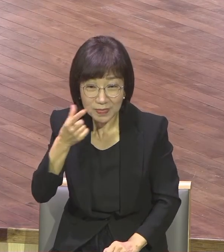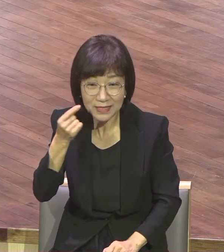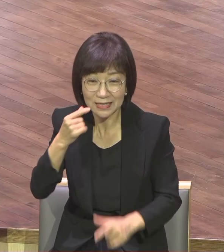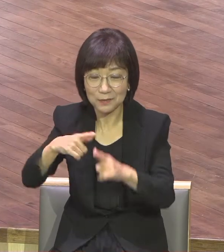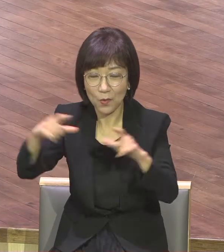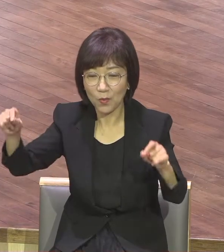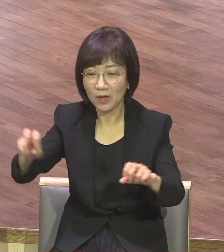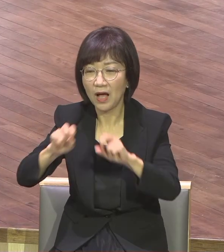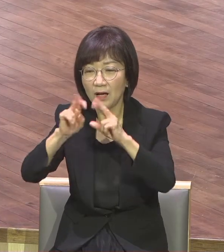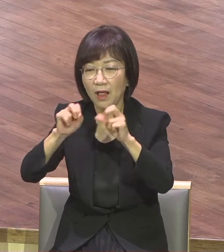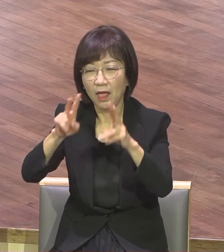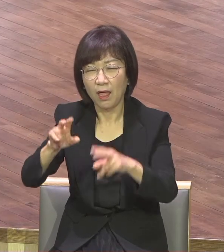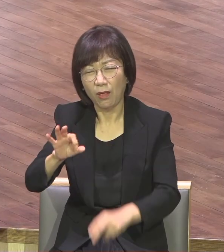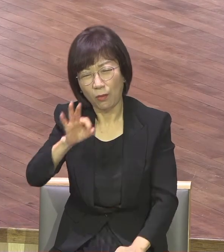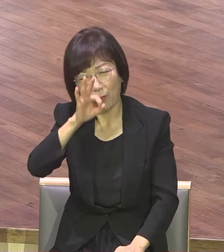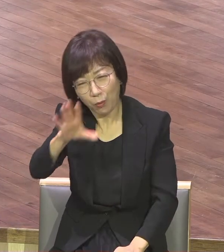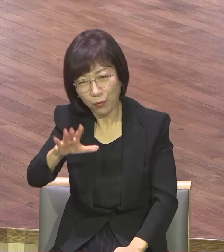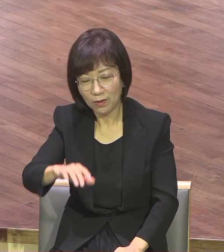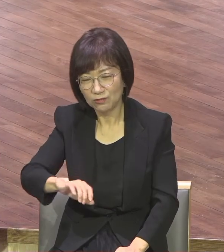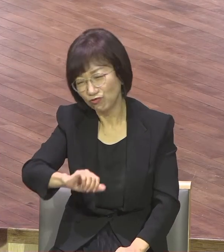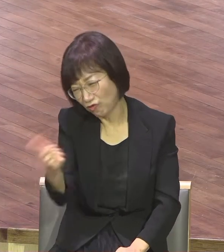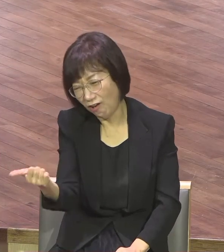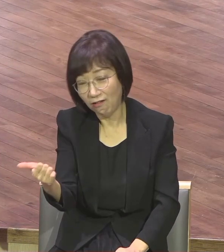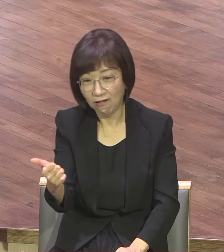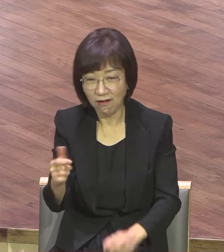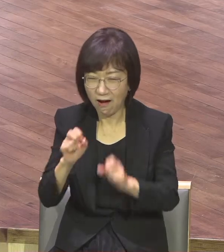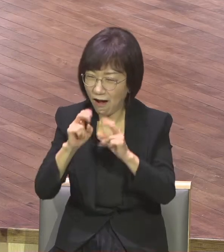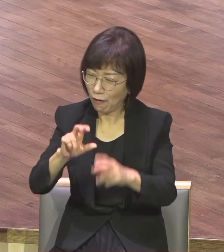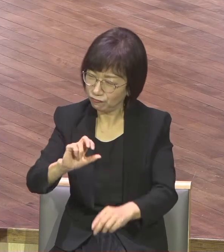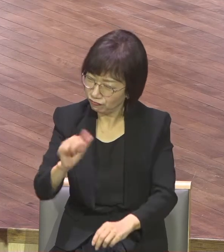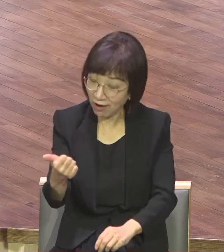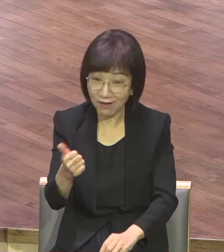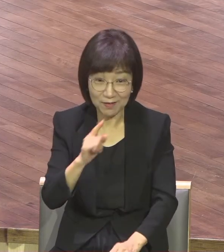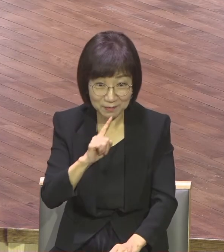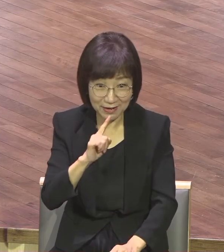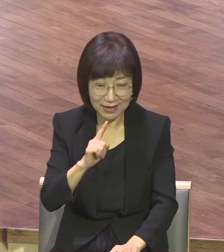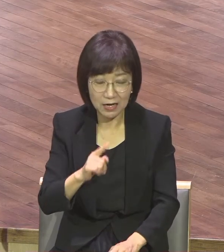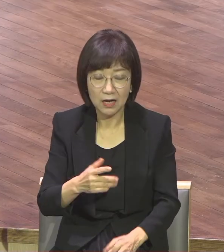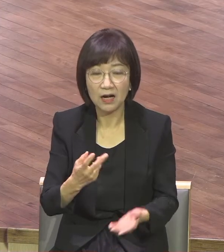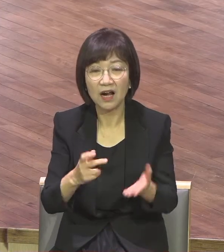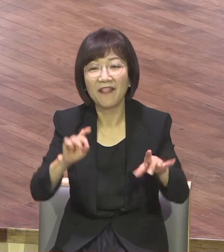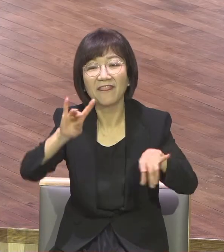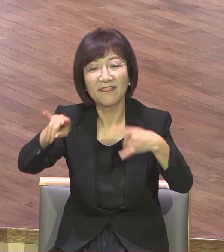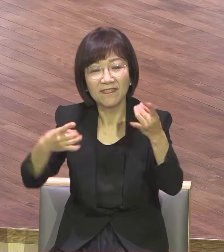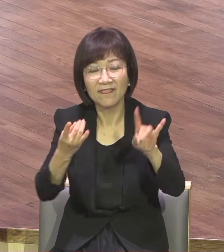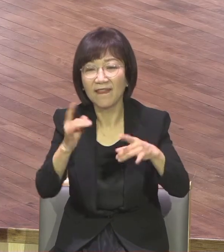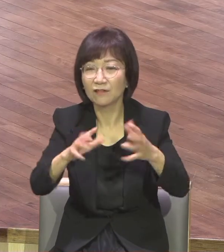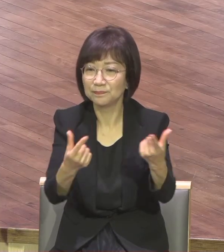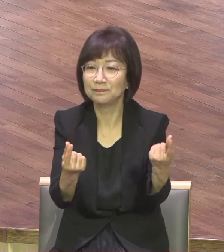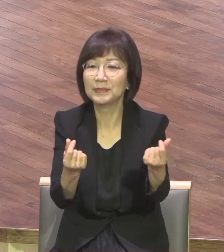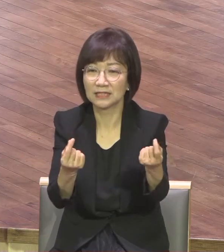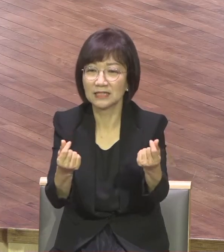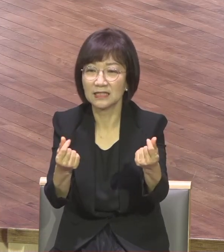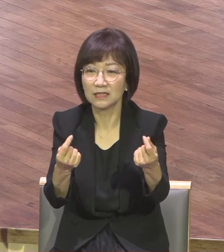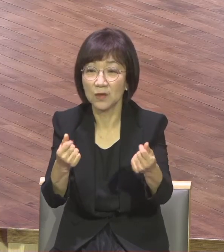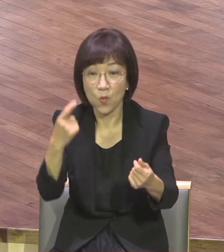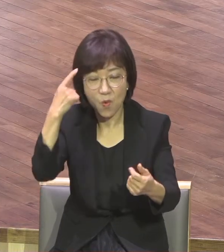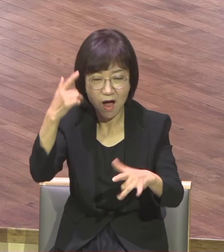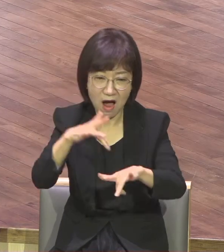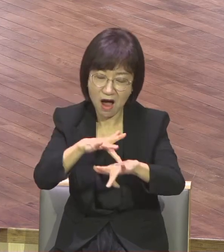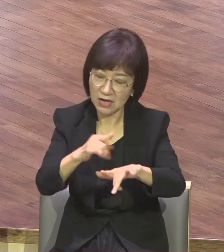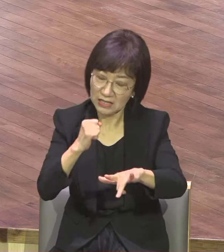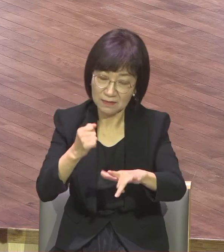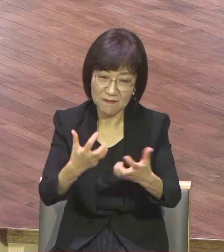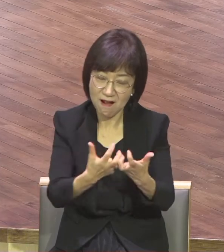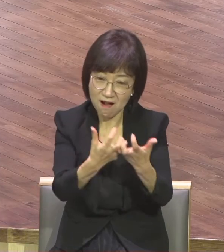철수해요. 무덤인데 태국도 마찬가지 선교사들이 선교 안 되니까 거의 다 철수하는 그런 허감이 가득한